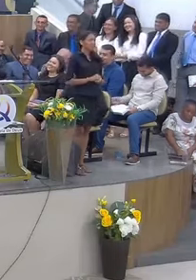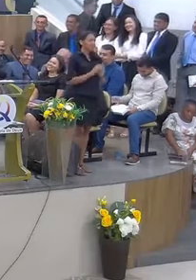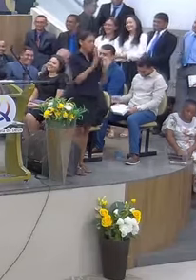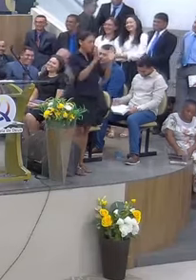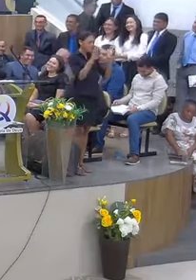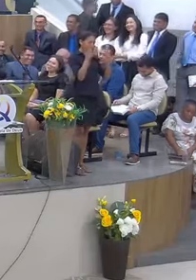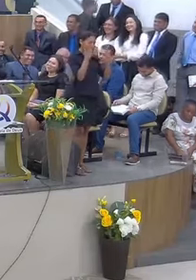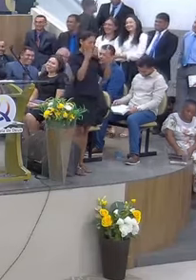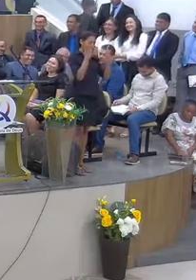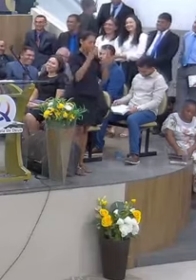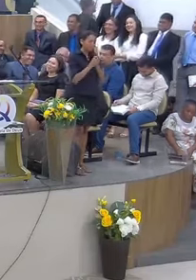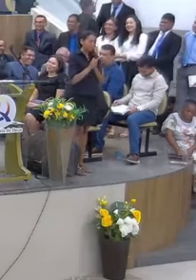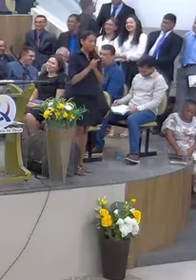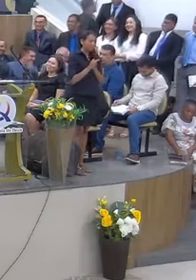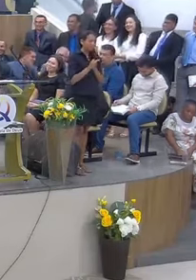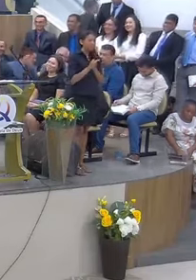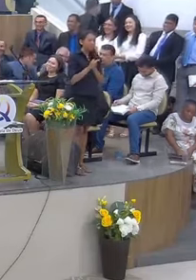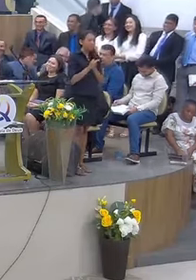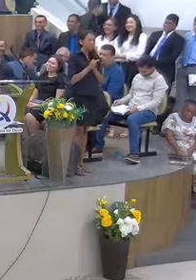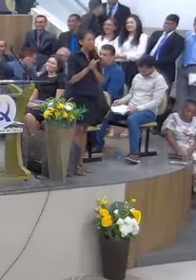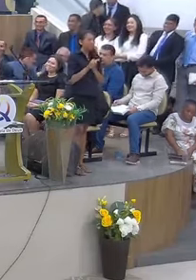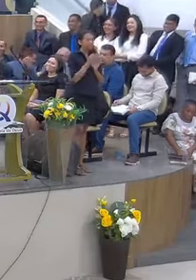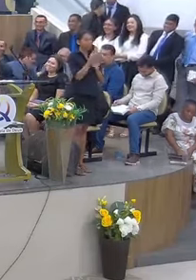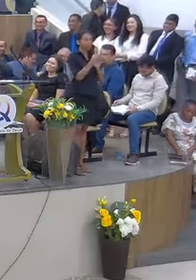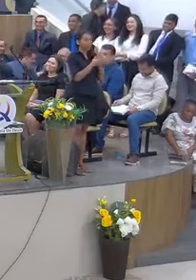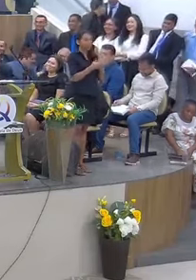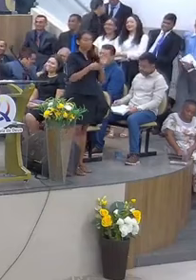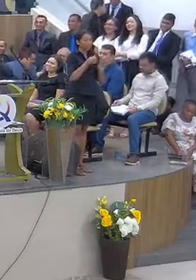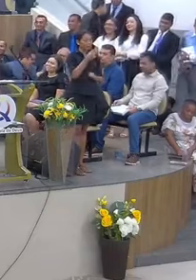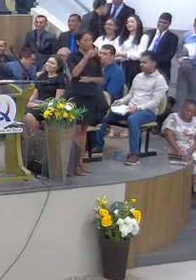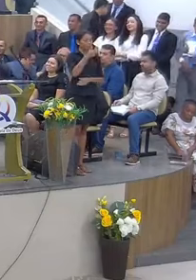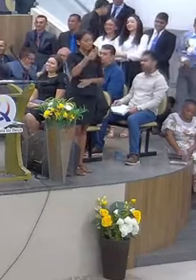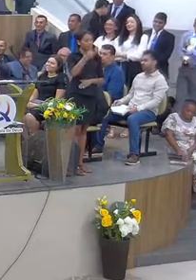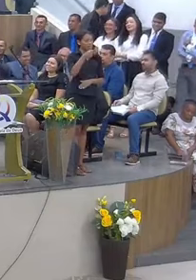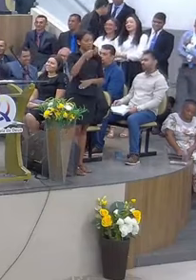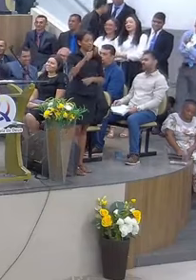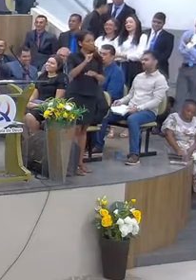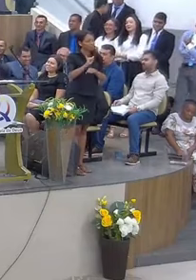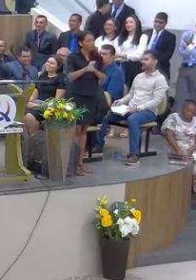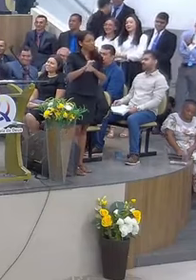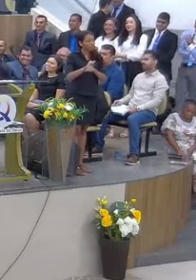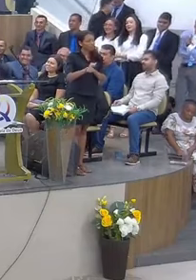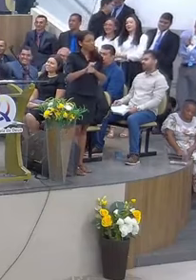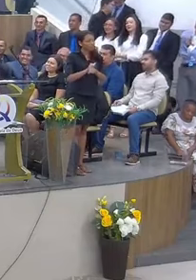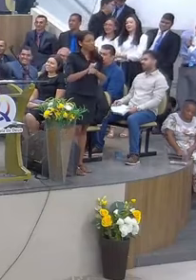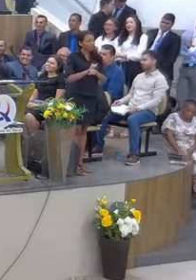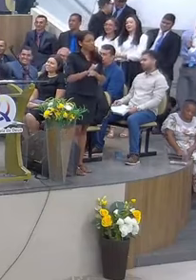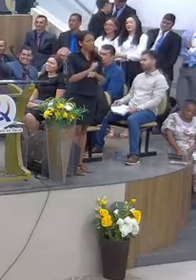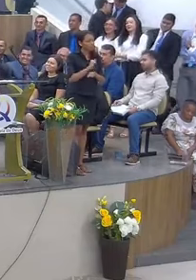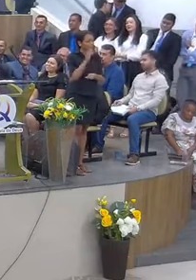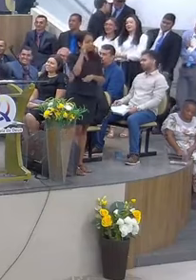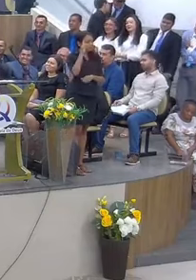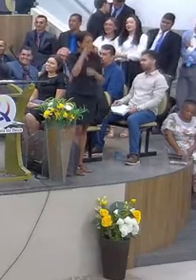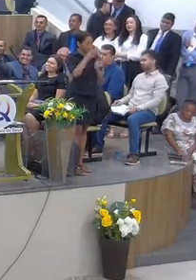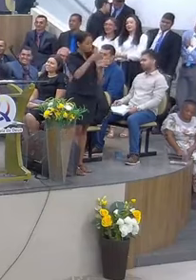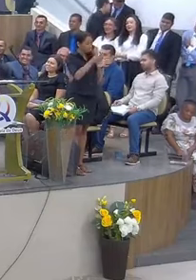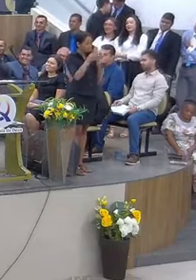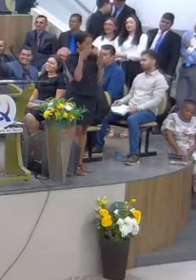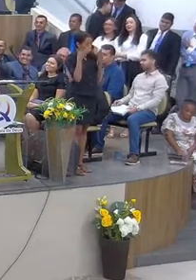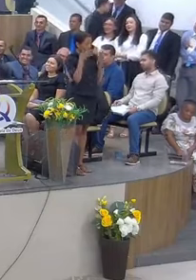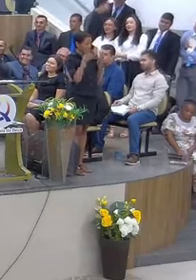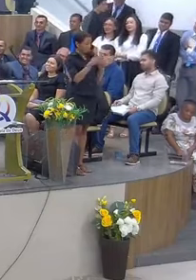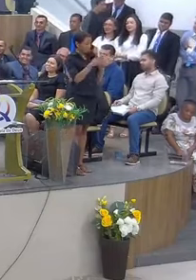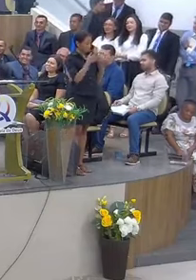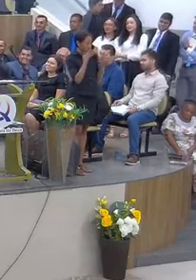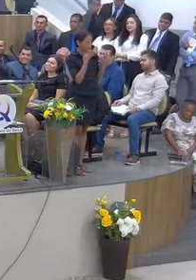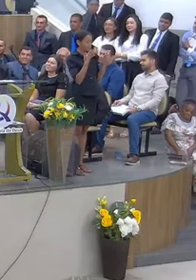cá. Deus chegou no capítulo 17 e disse assim: Abraão, eu não vou mais te chamar Abraão, pai da